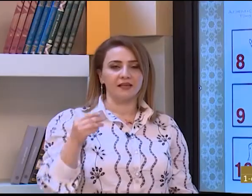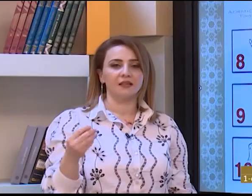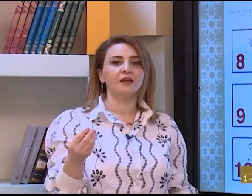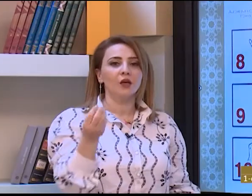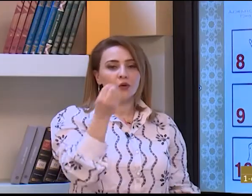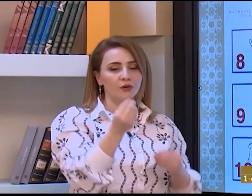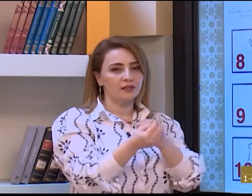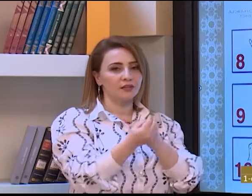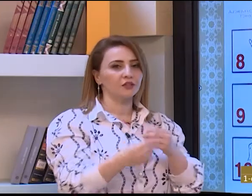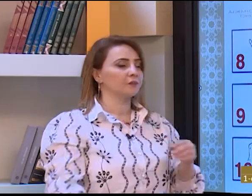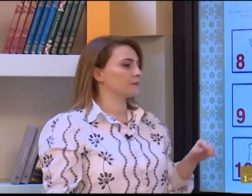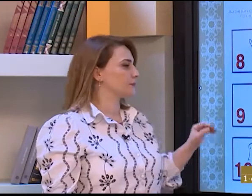ədədlərini öyrəndik.